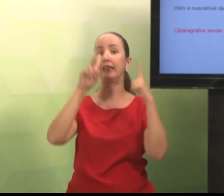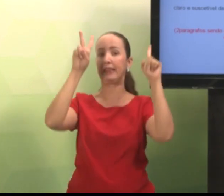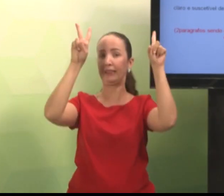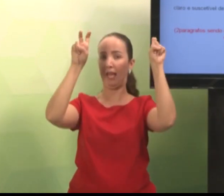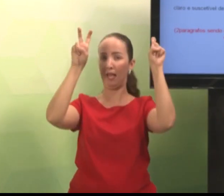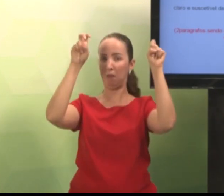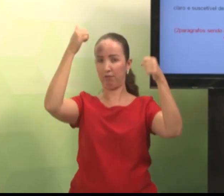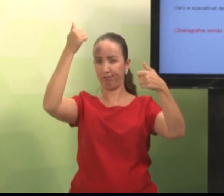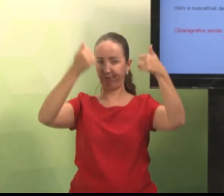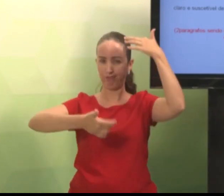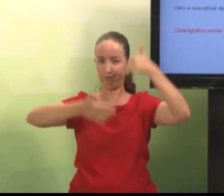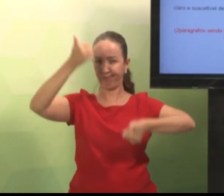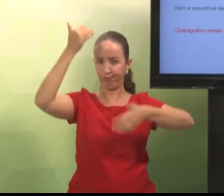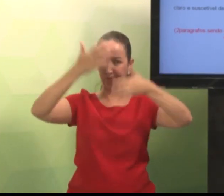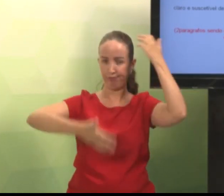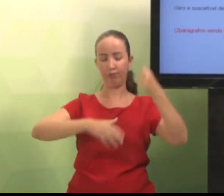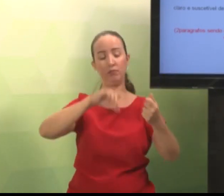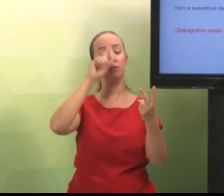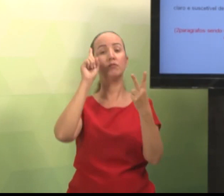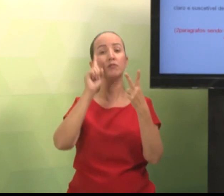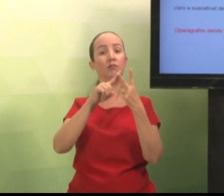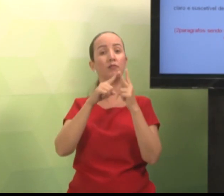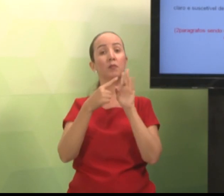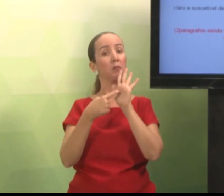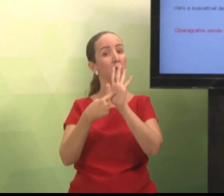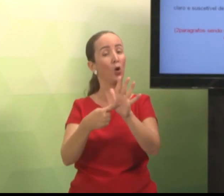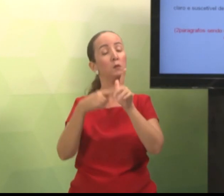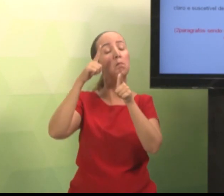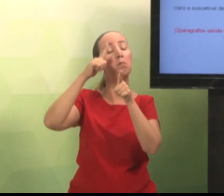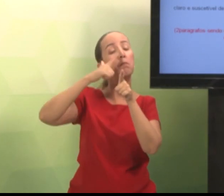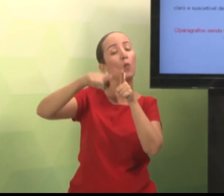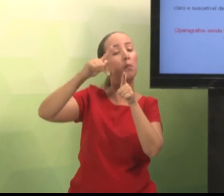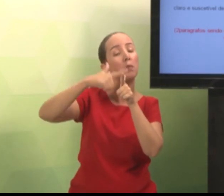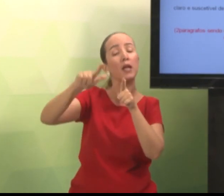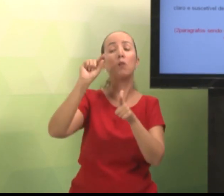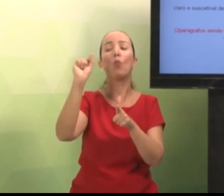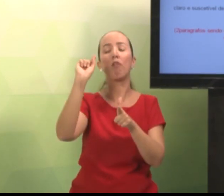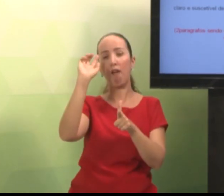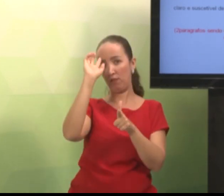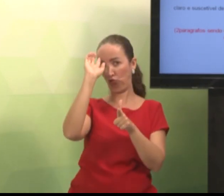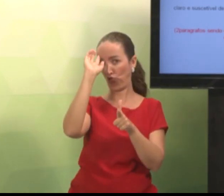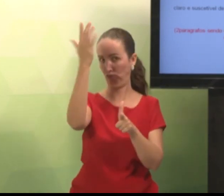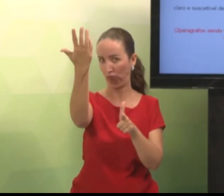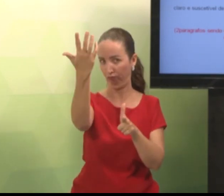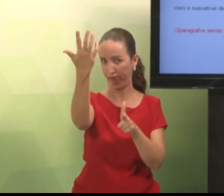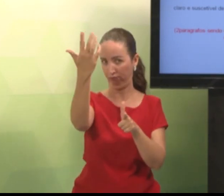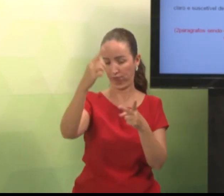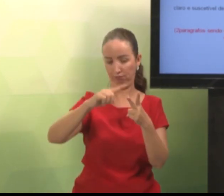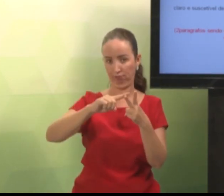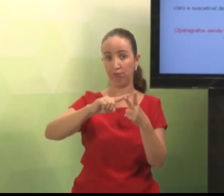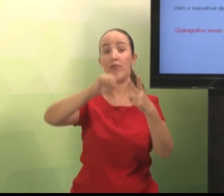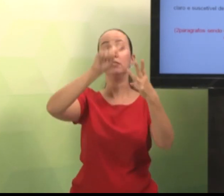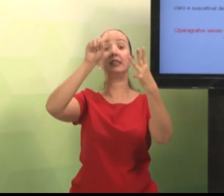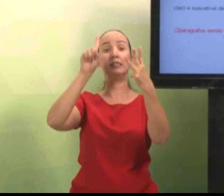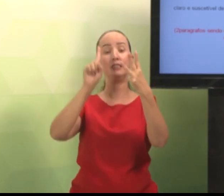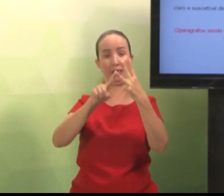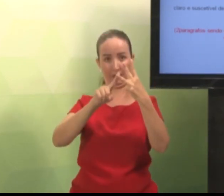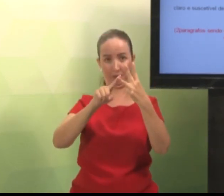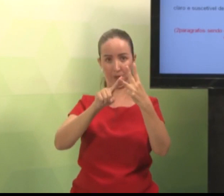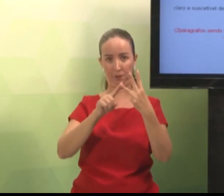Então, eu tenho um tema que eu vou explicar primeiramente. Depois eu vou mostrar um problema a ser resolvido. E